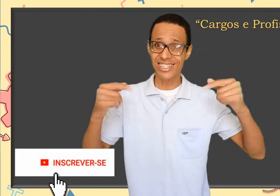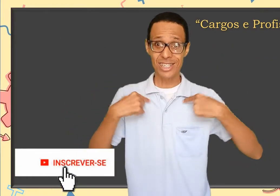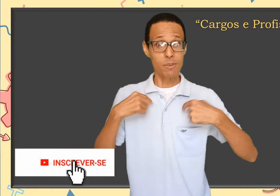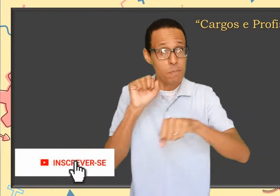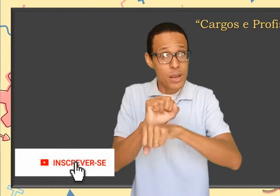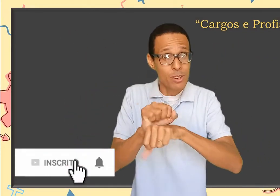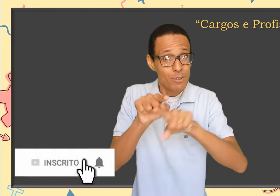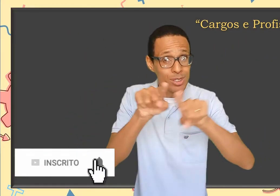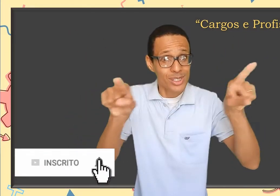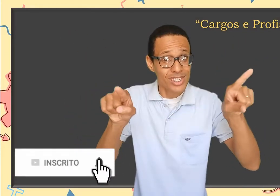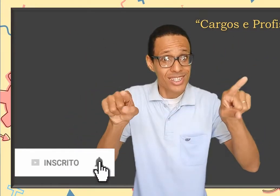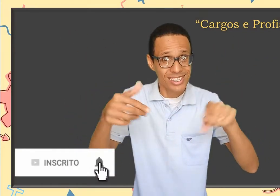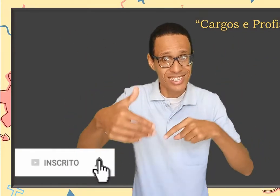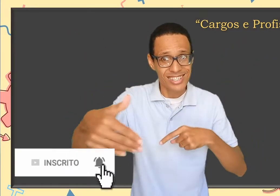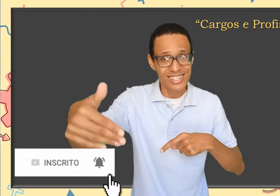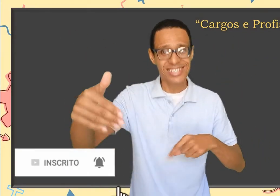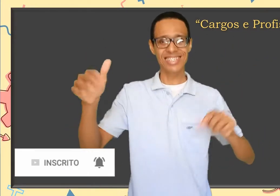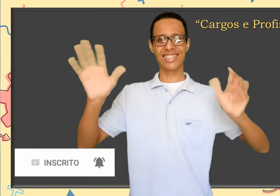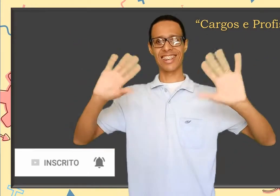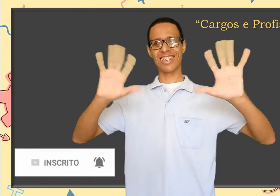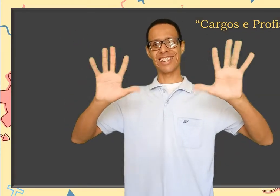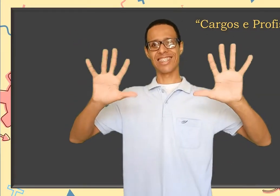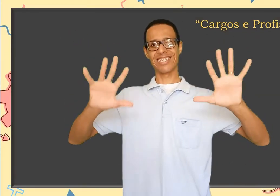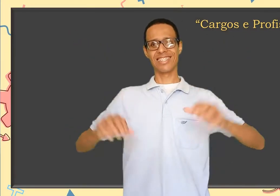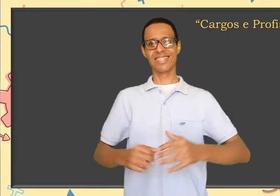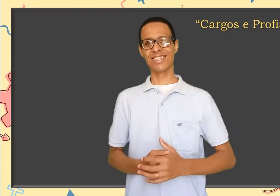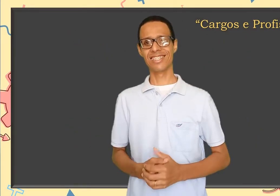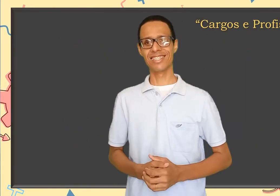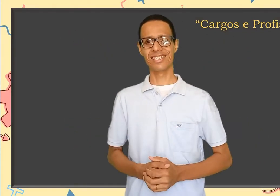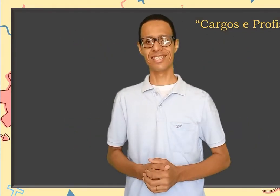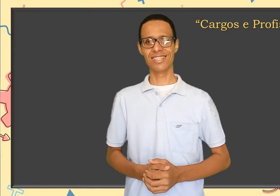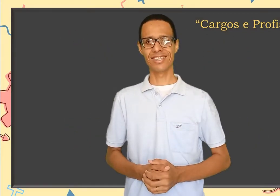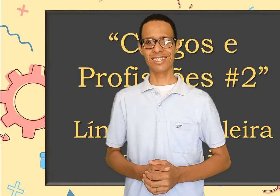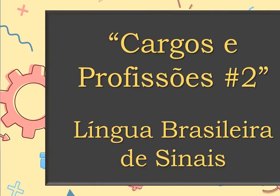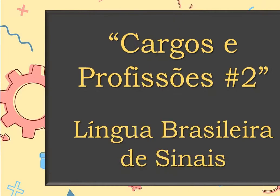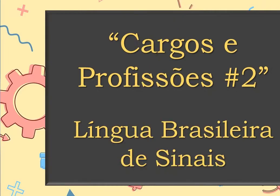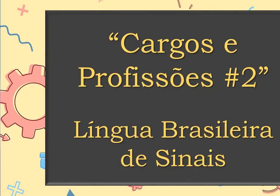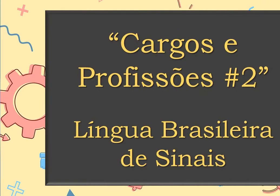aguardo vocês no próximo vídeo. Grande abraço! Tchau, tchau!